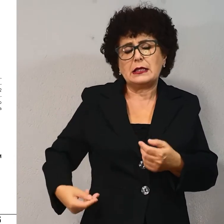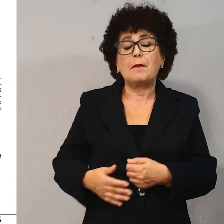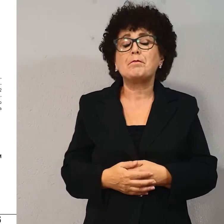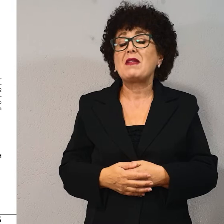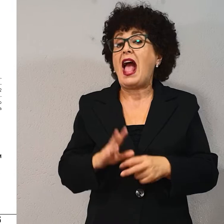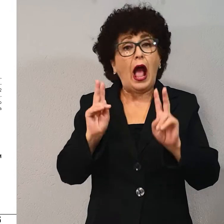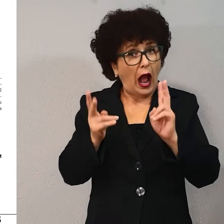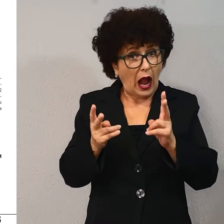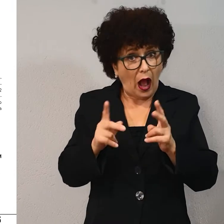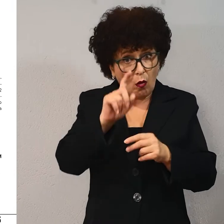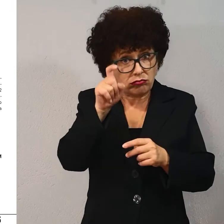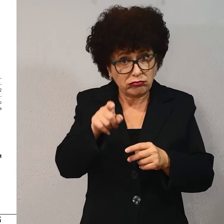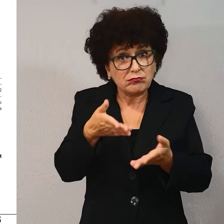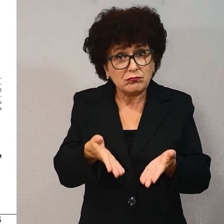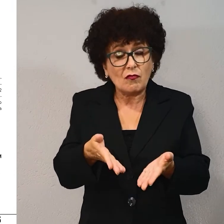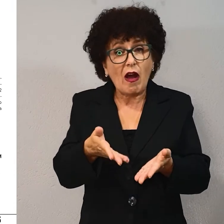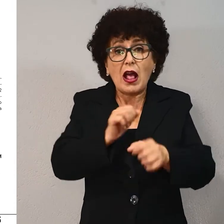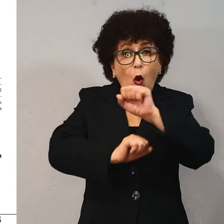Како функционира?